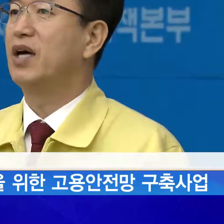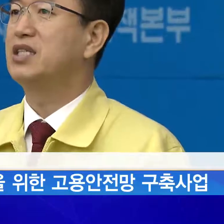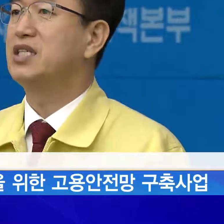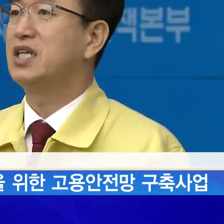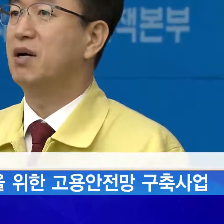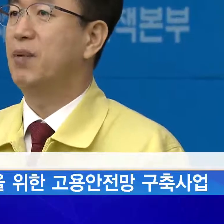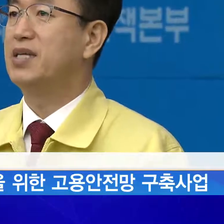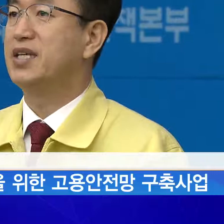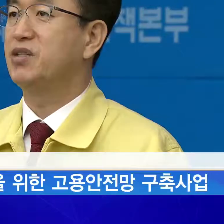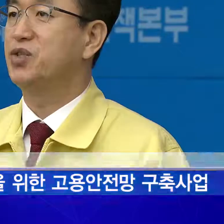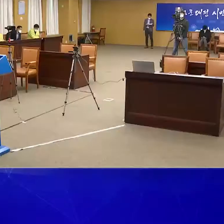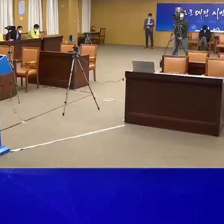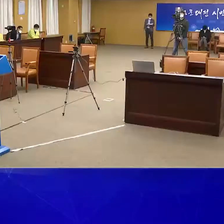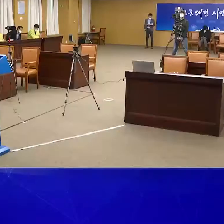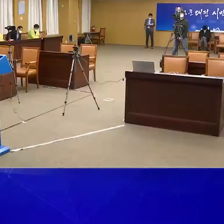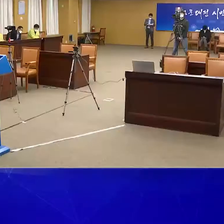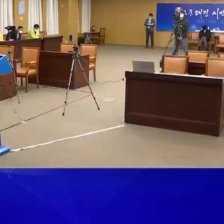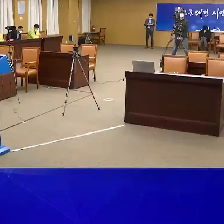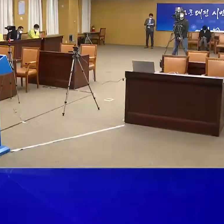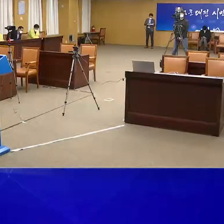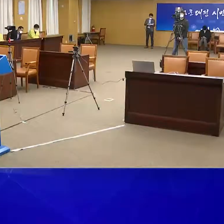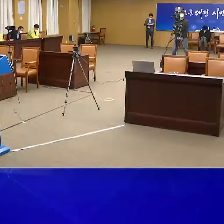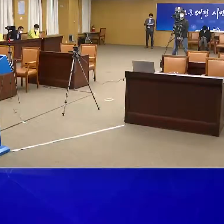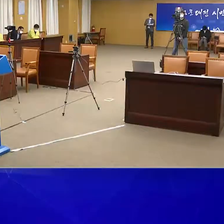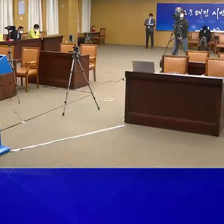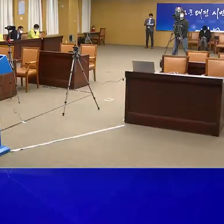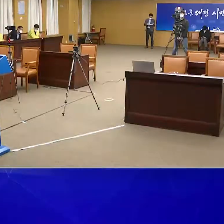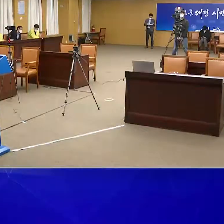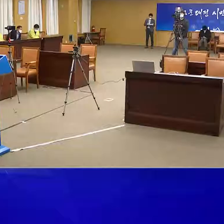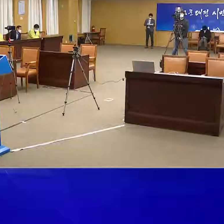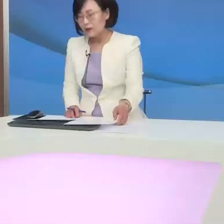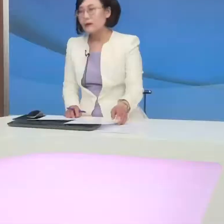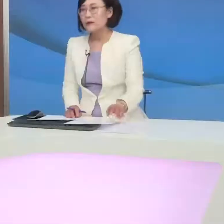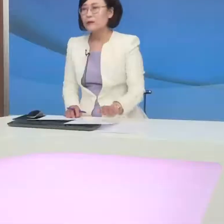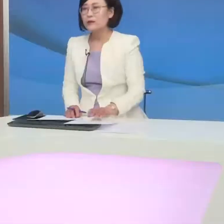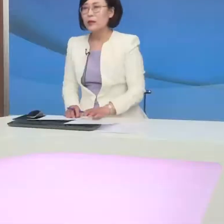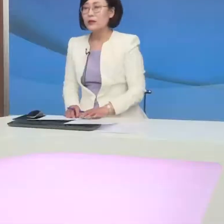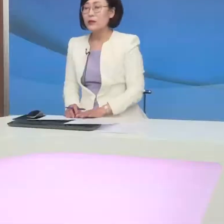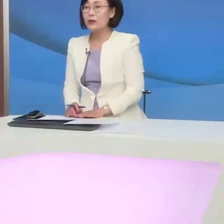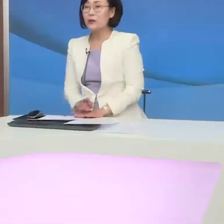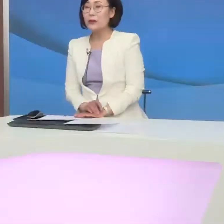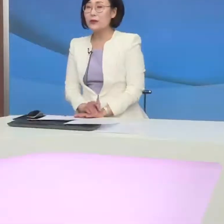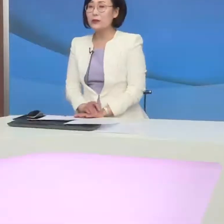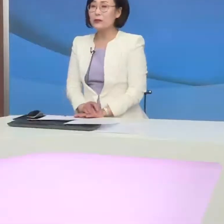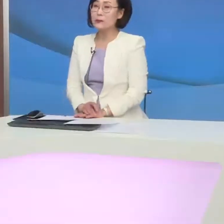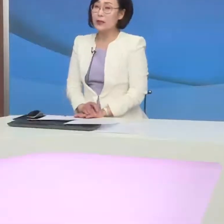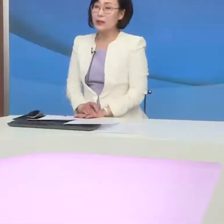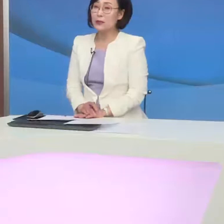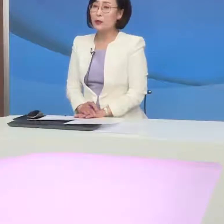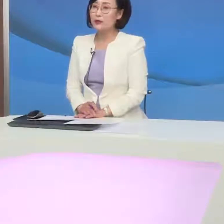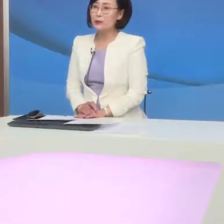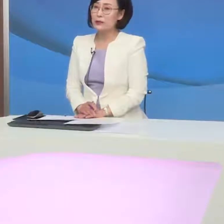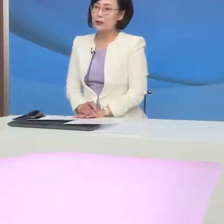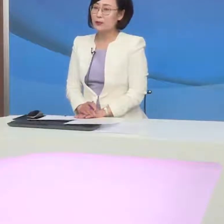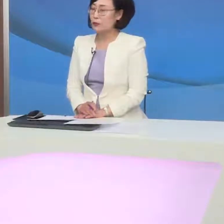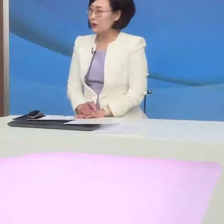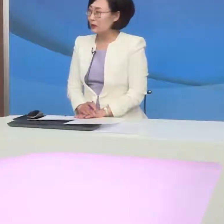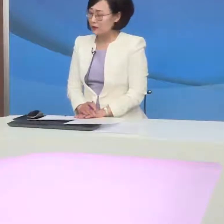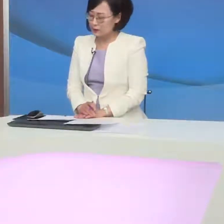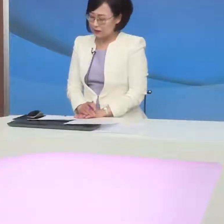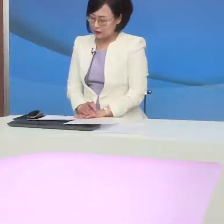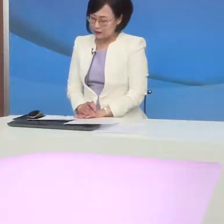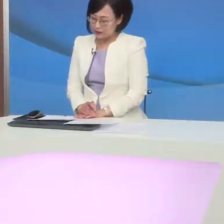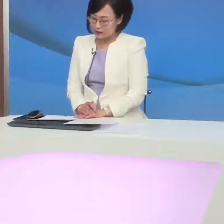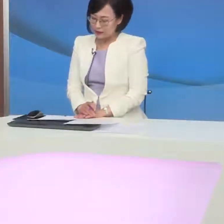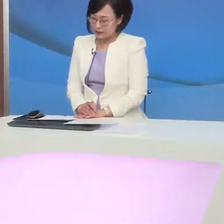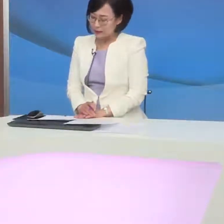등을 적극 추진하기로도 했습니다. 네, 그렇군요. 알겠습니다. 그 대전형 긴급 생계지원금에 대해서도